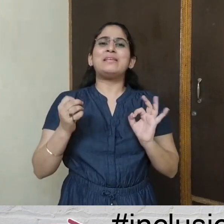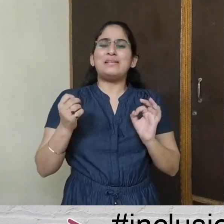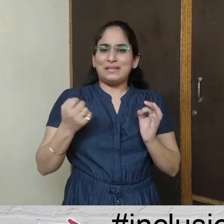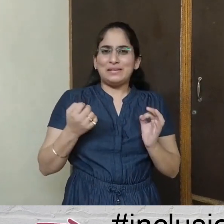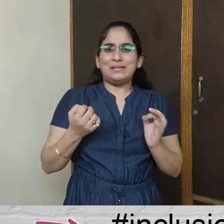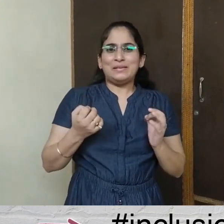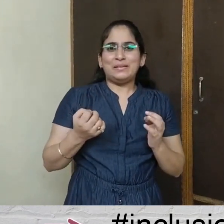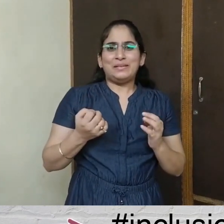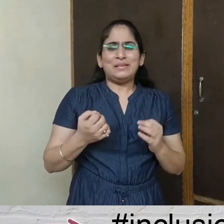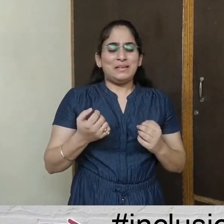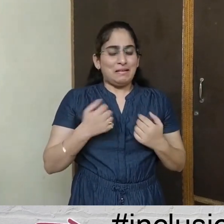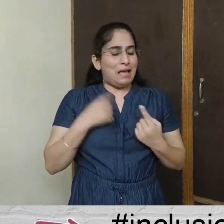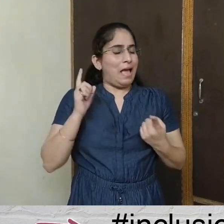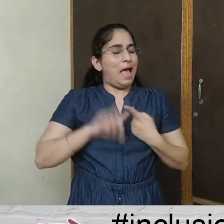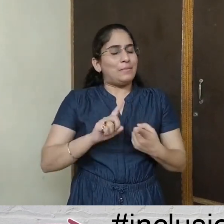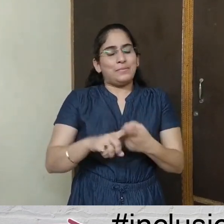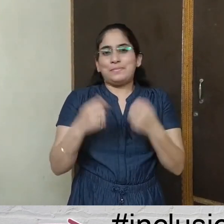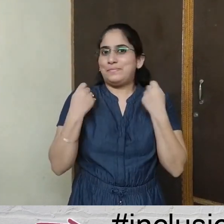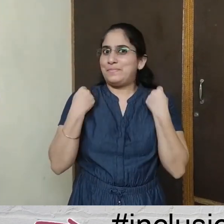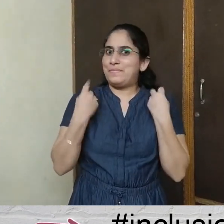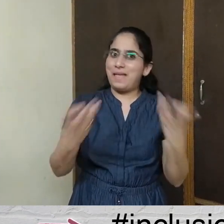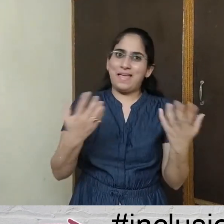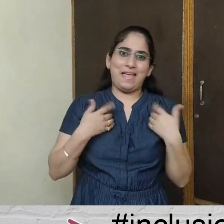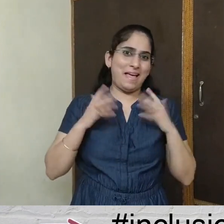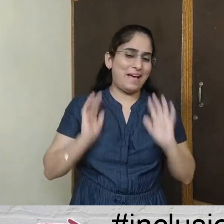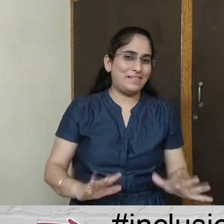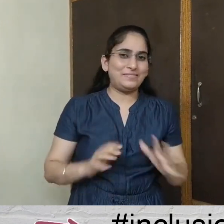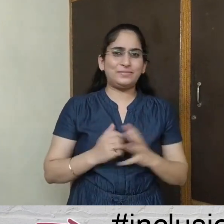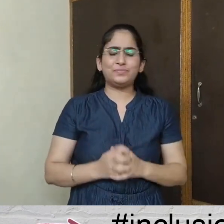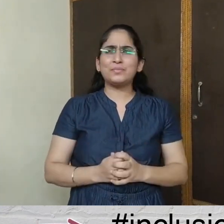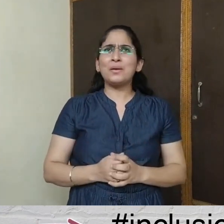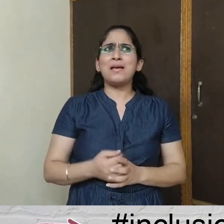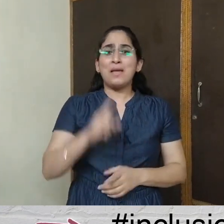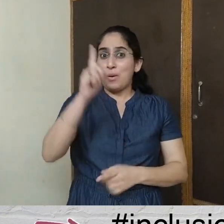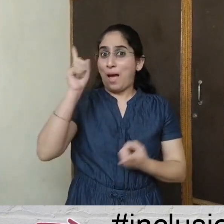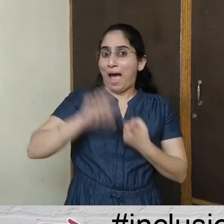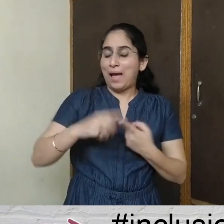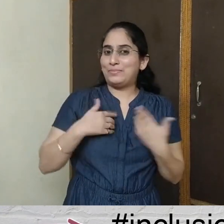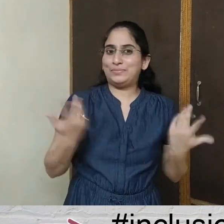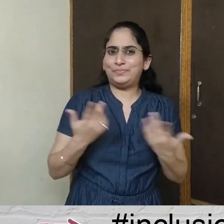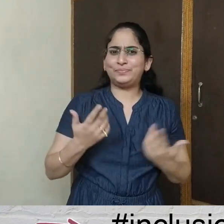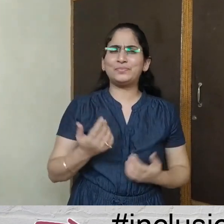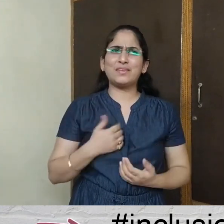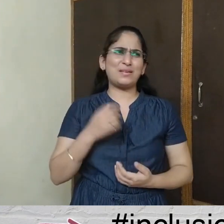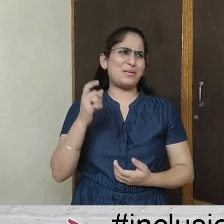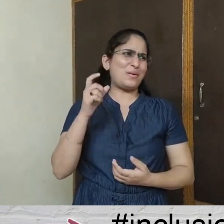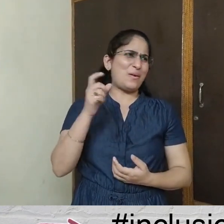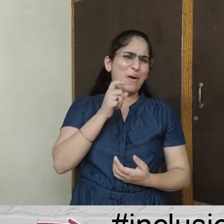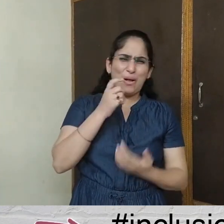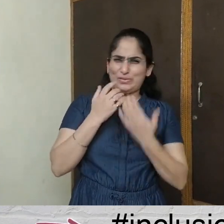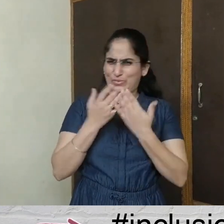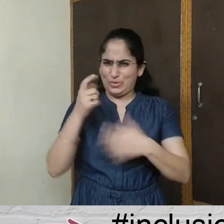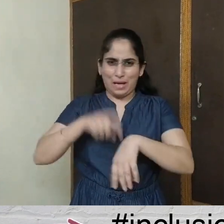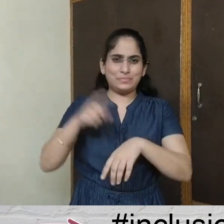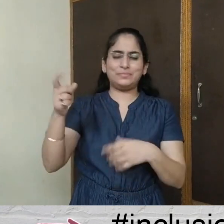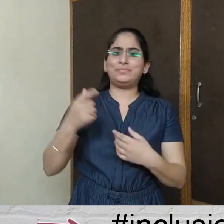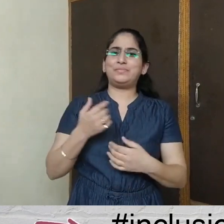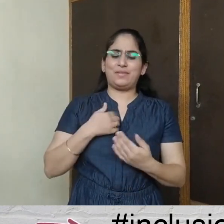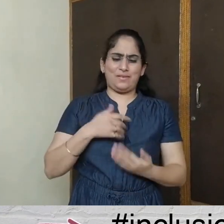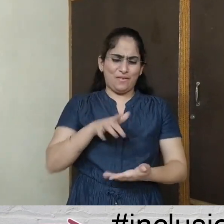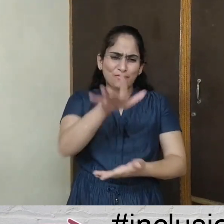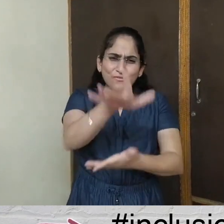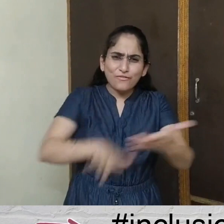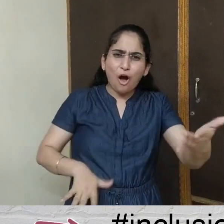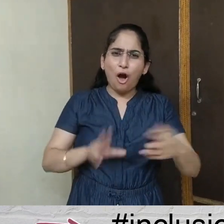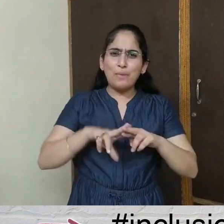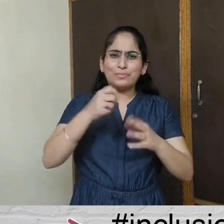ऐसे पैपिंग का या हैंड मोमेंट्स का यूज नहीं करते हैं तुमें इसाद अक्सर ऐसा होता था और एक बर क्या हुआ मैं